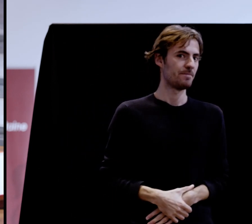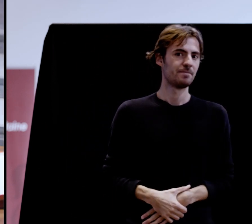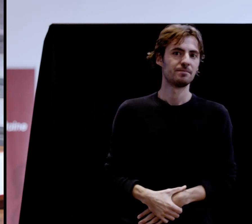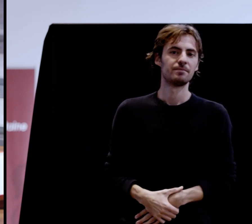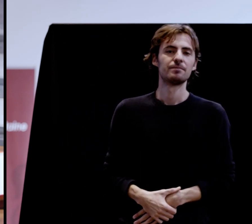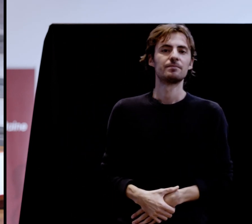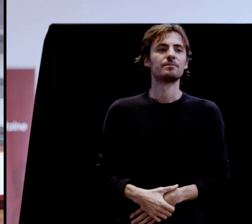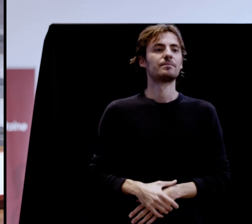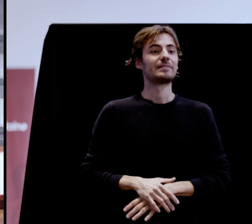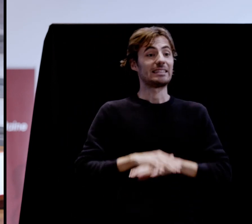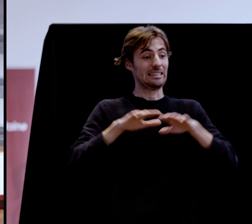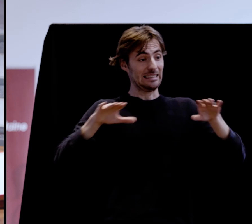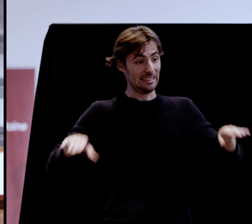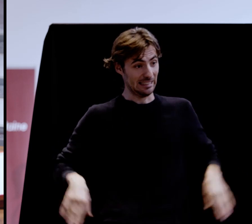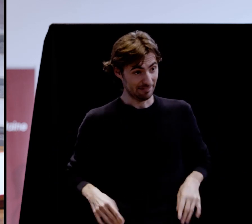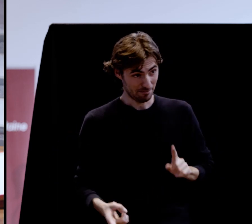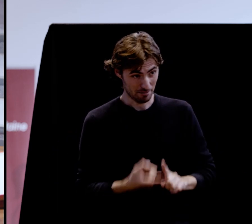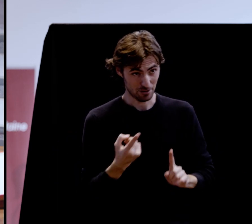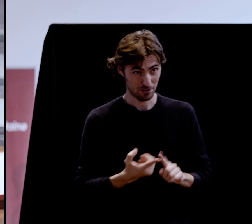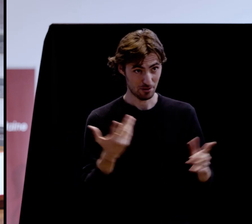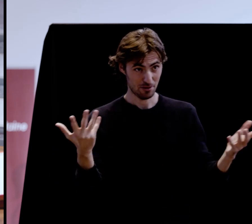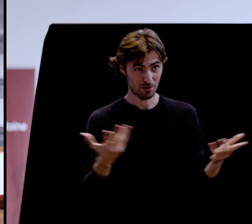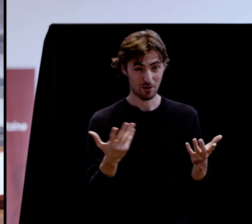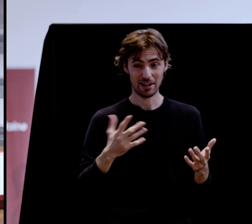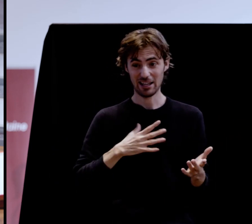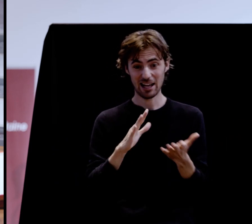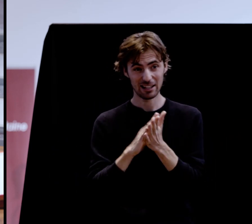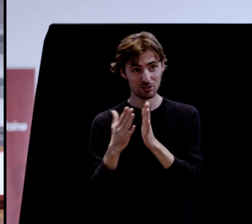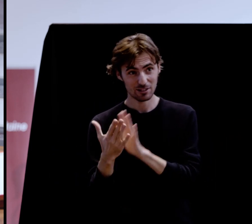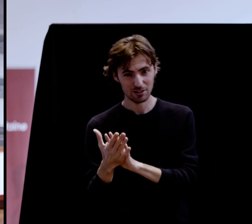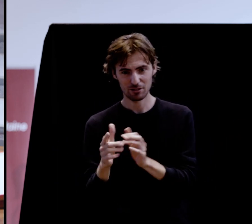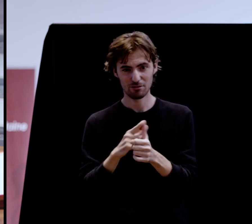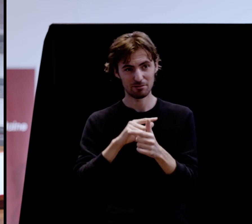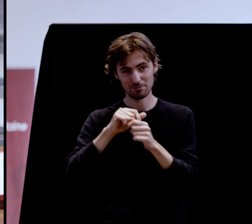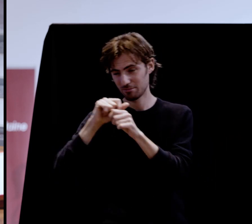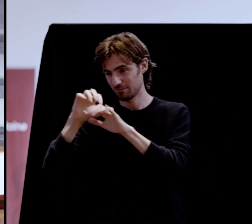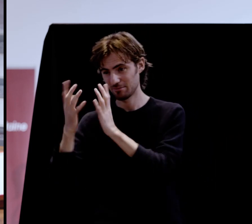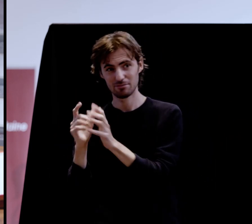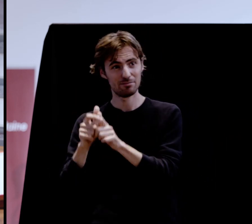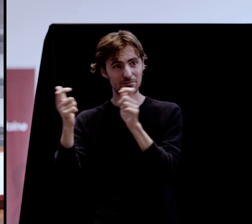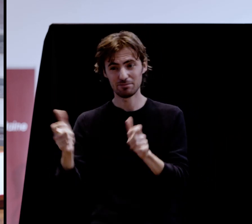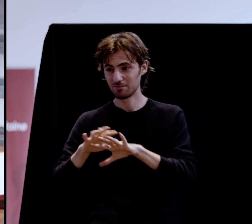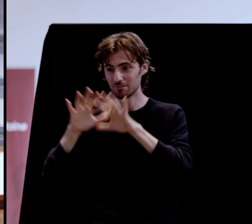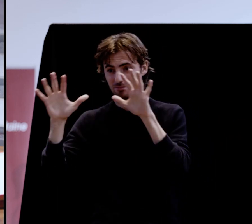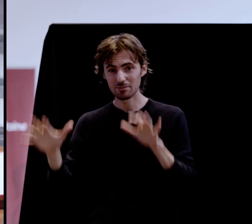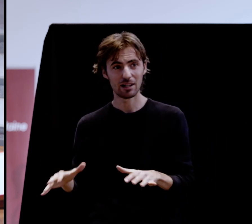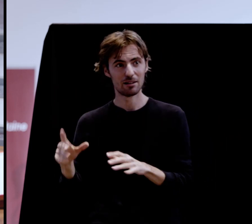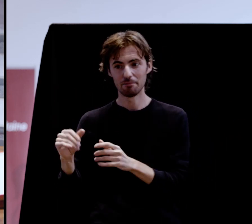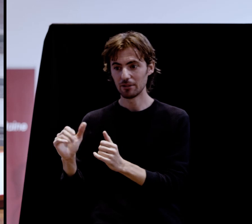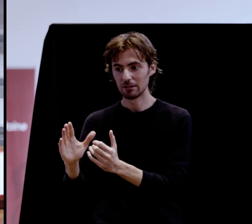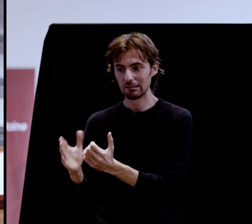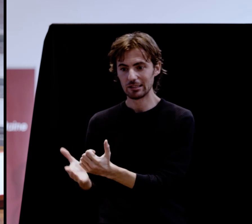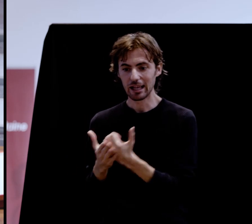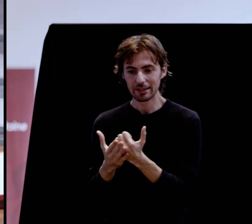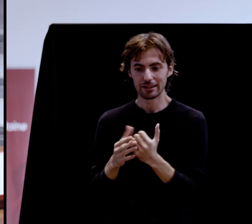Et enfin, extrêmement important, il y a énormément d'associations et de ressources qui peuvent aider à titre individuel